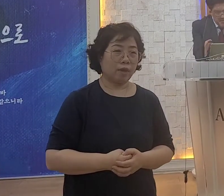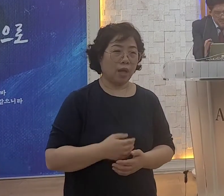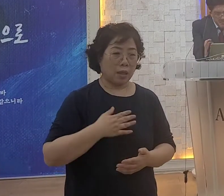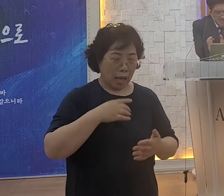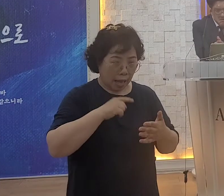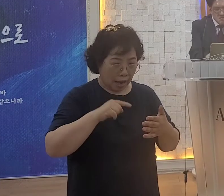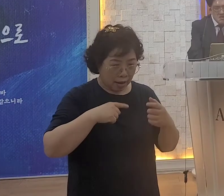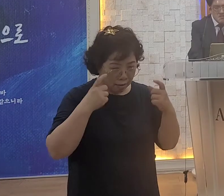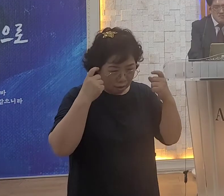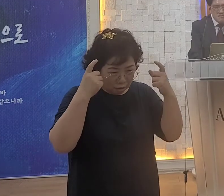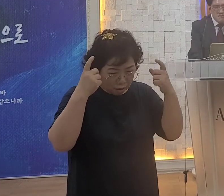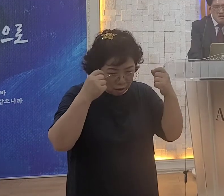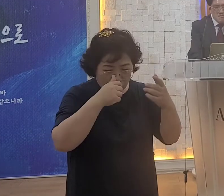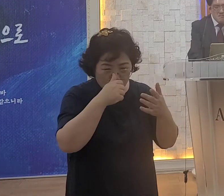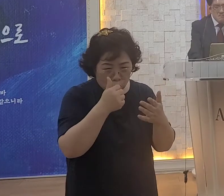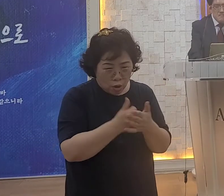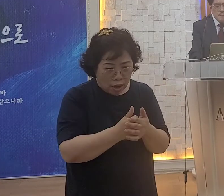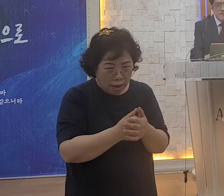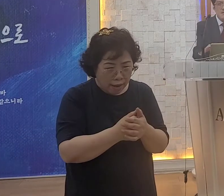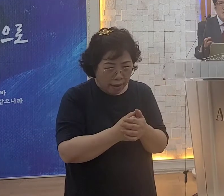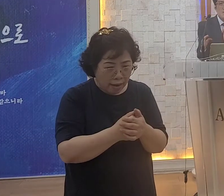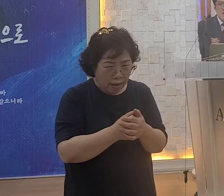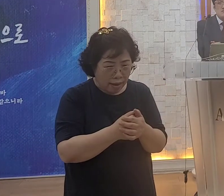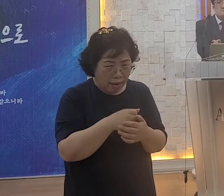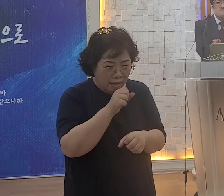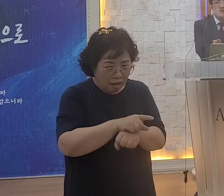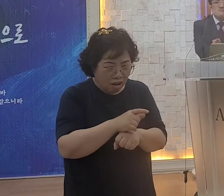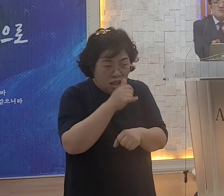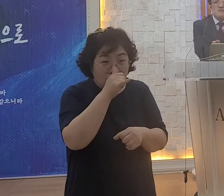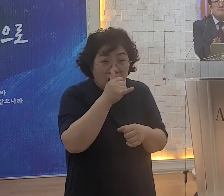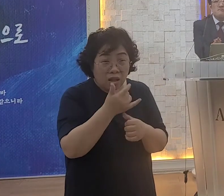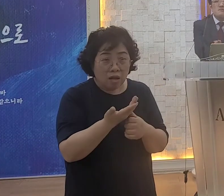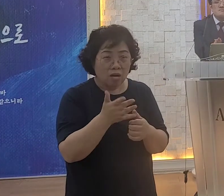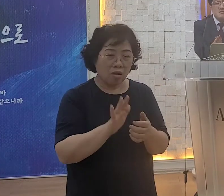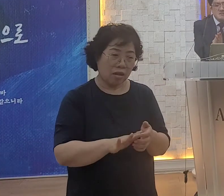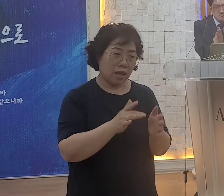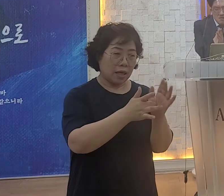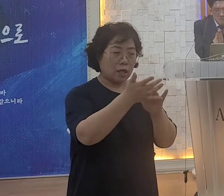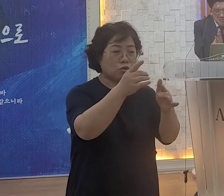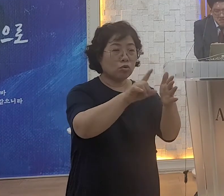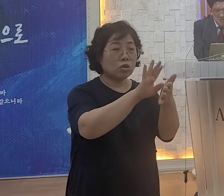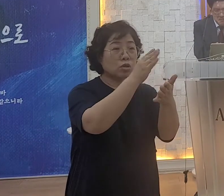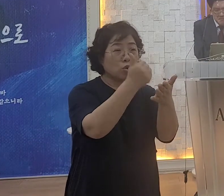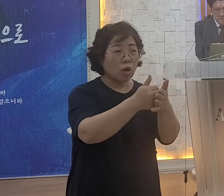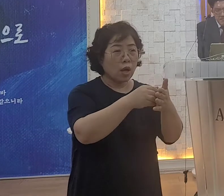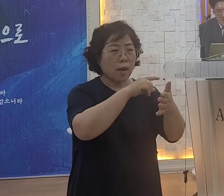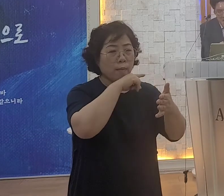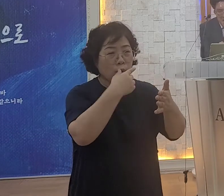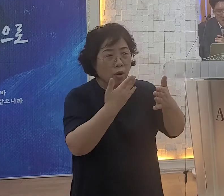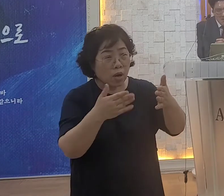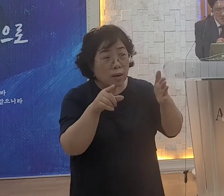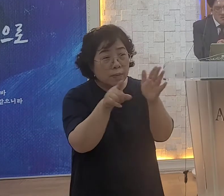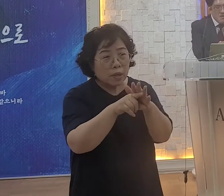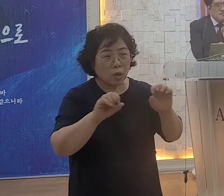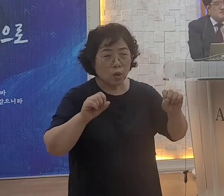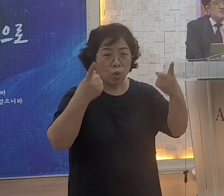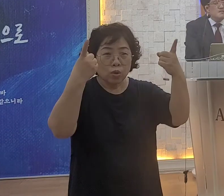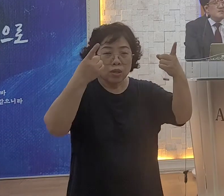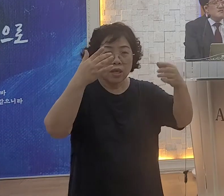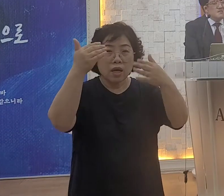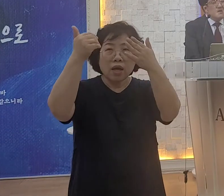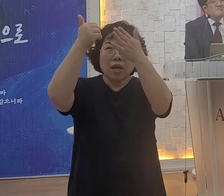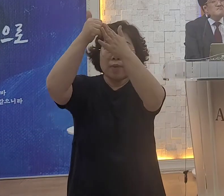그러니까 내 안에 여전히 죄성이 있음에도 불구하고 예수 그리스도의 이 보혈을 믿는 순간부터 하나님께서